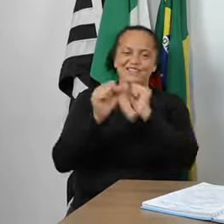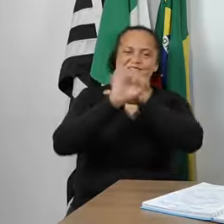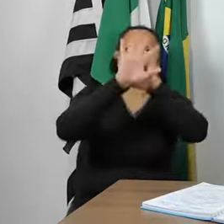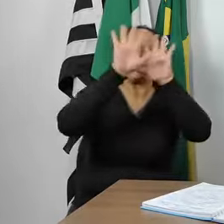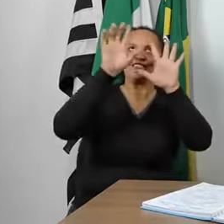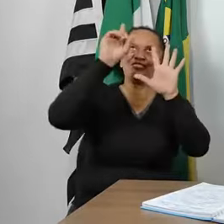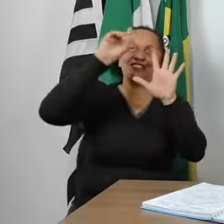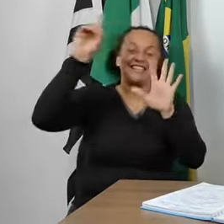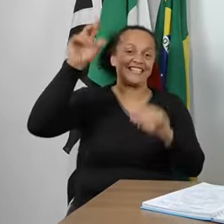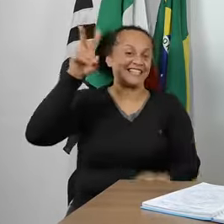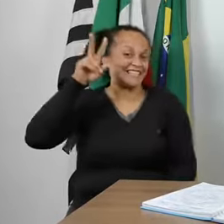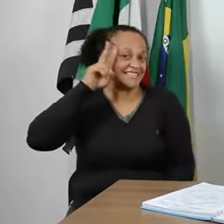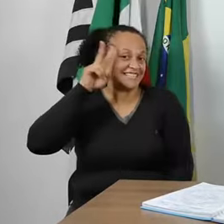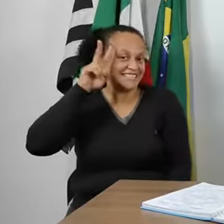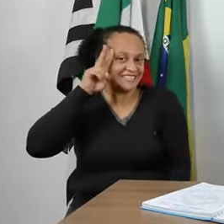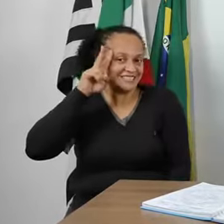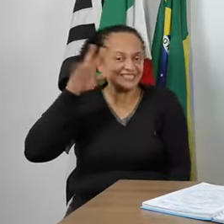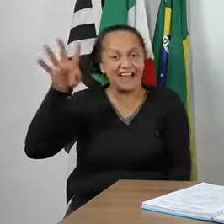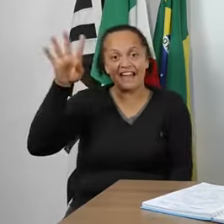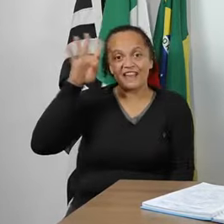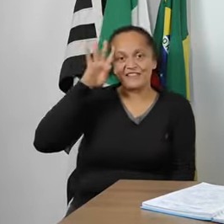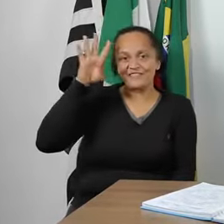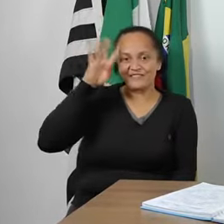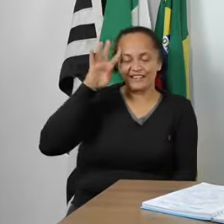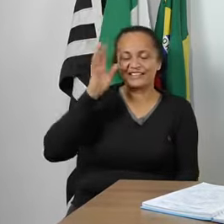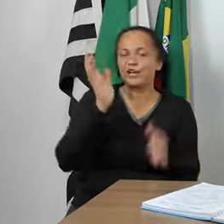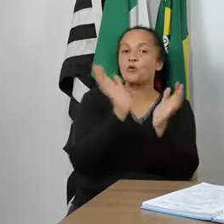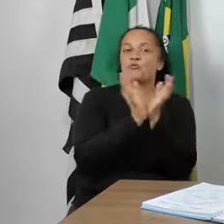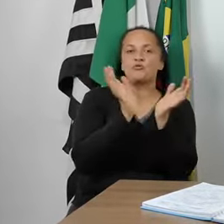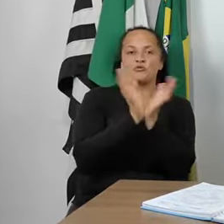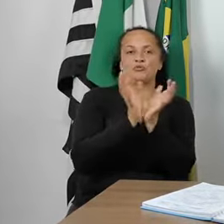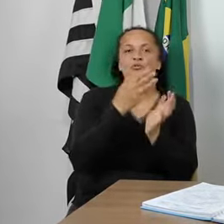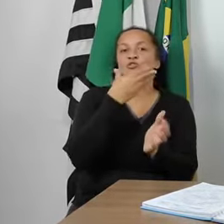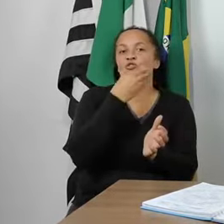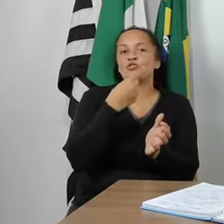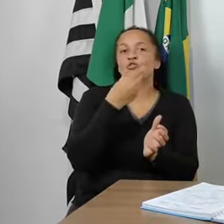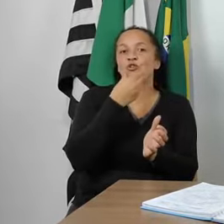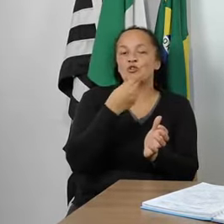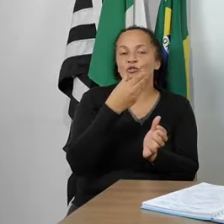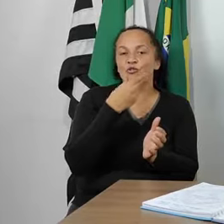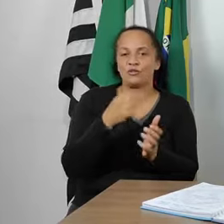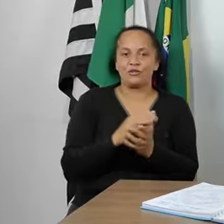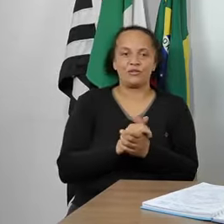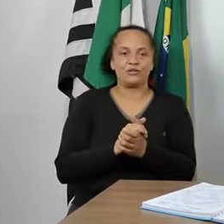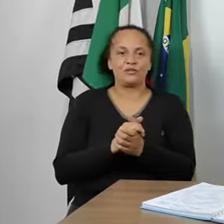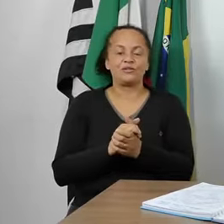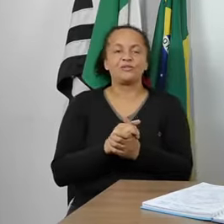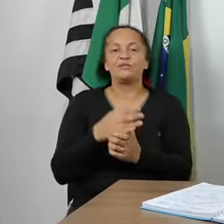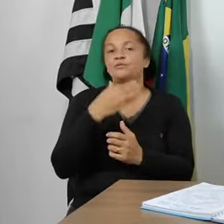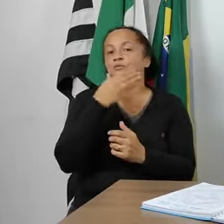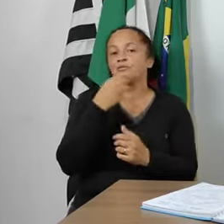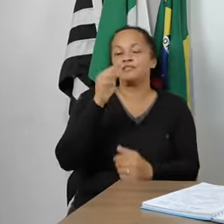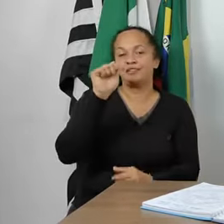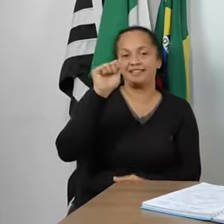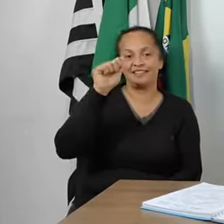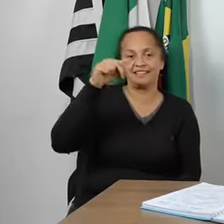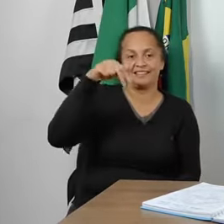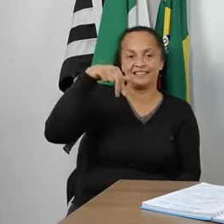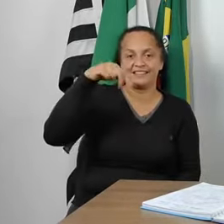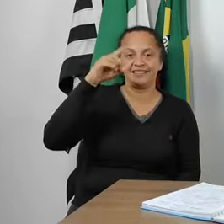segundas-feiras e às quartas-feiras, um grupo de irmãos na liderança do André,